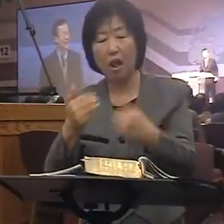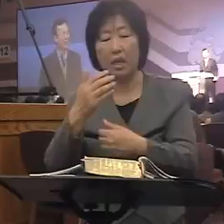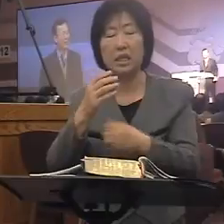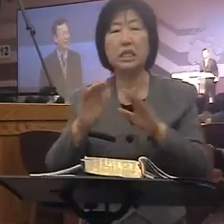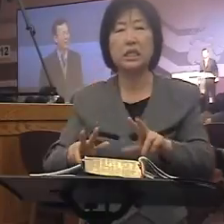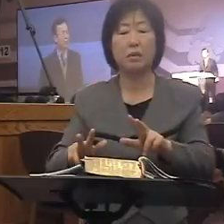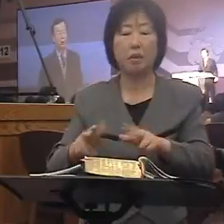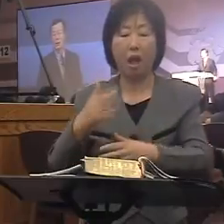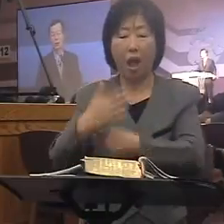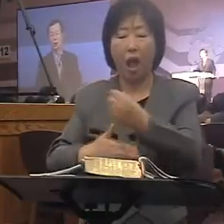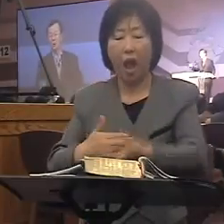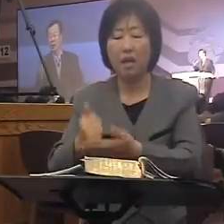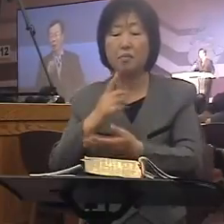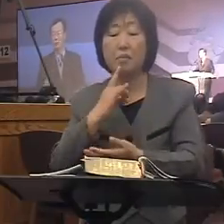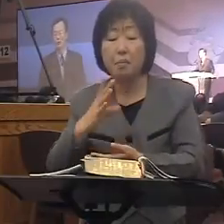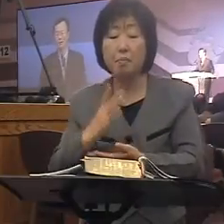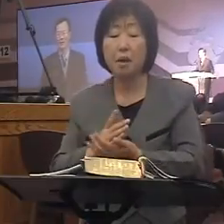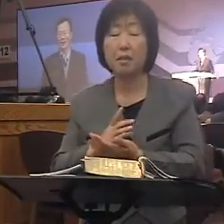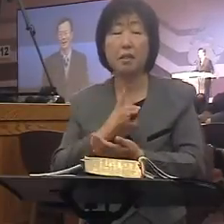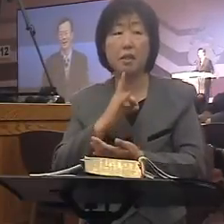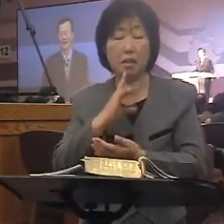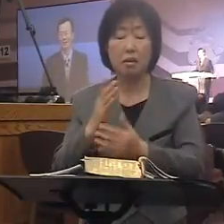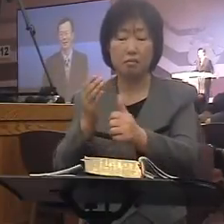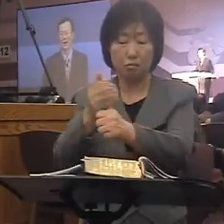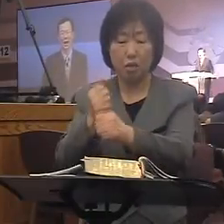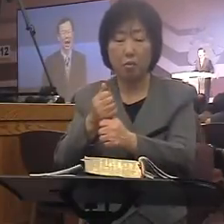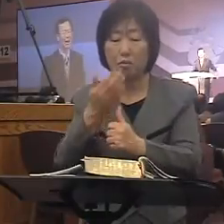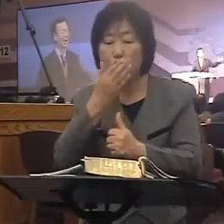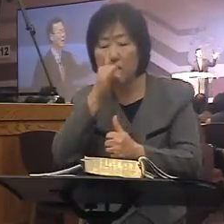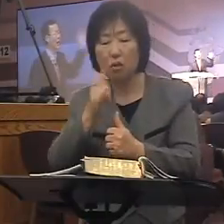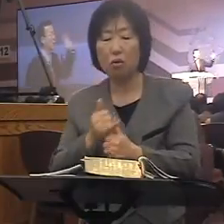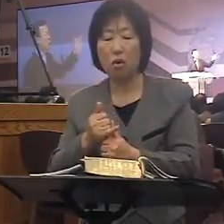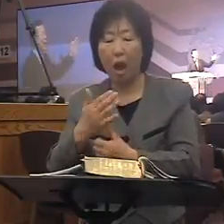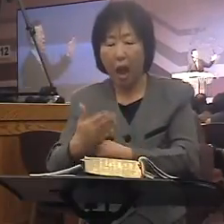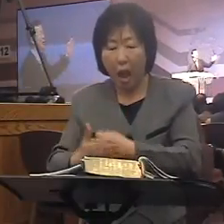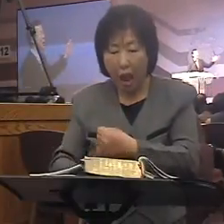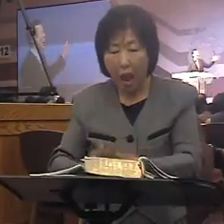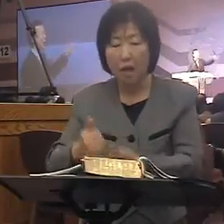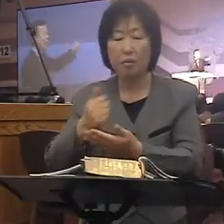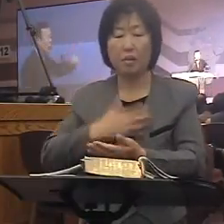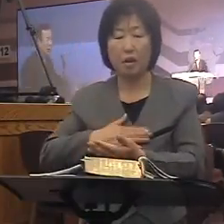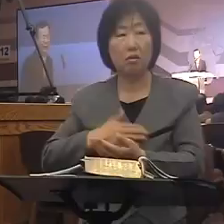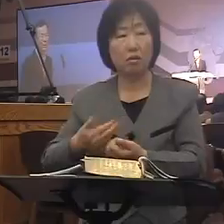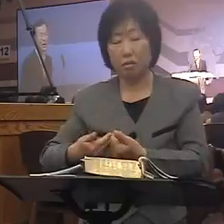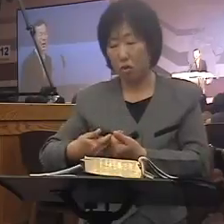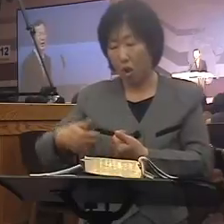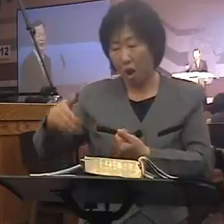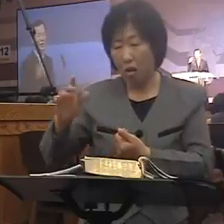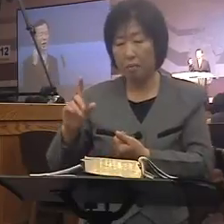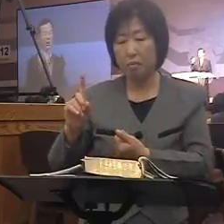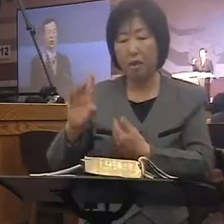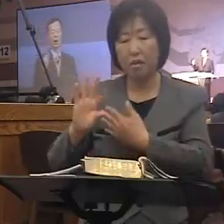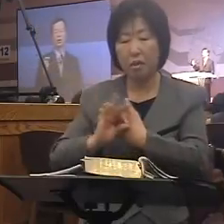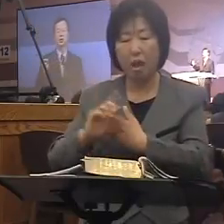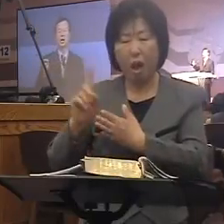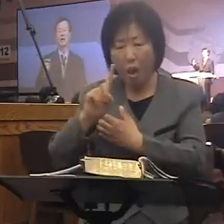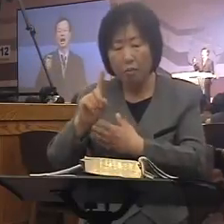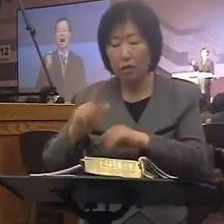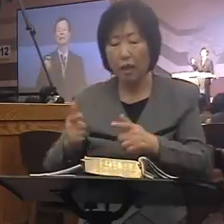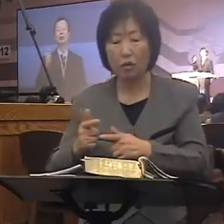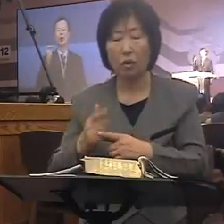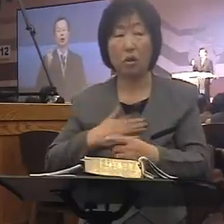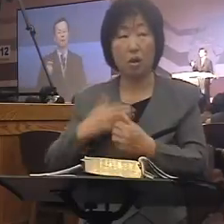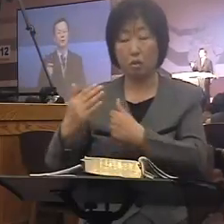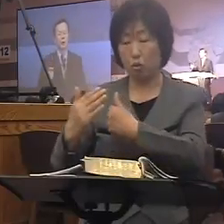분뿐이 붙잡을 수밖에 없습니다. 하나님이 나를 떠나면은 아무것도 아닙니다. 이제 나를 도와줄